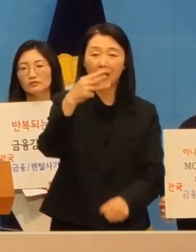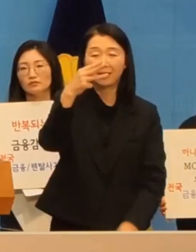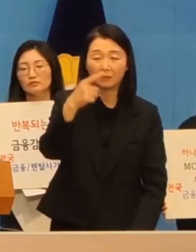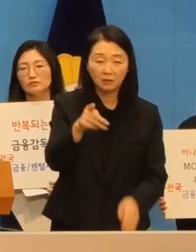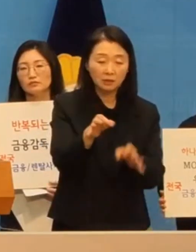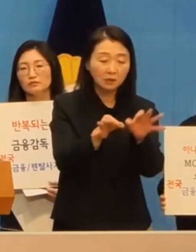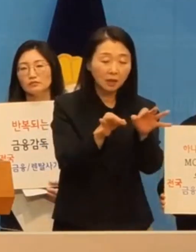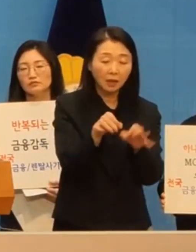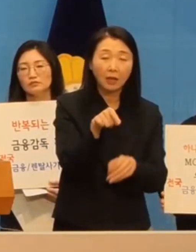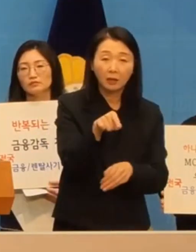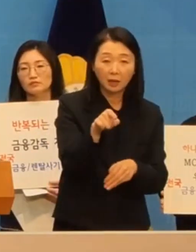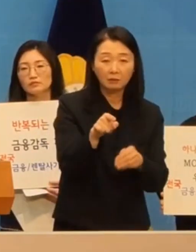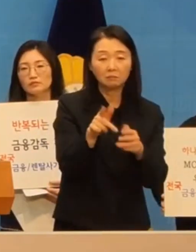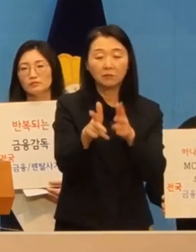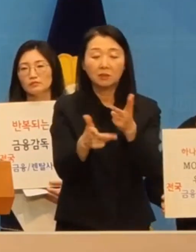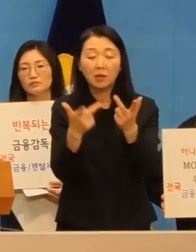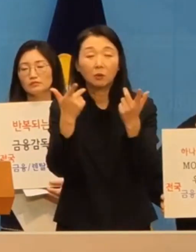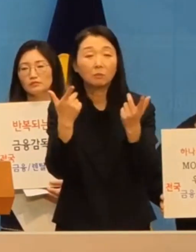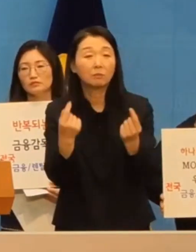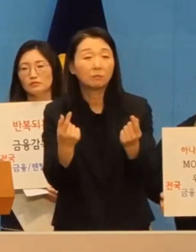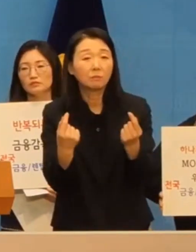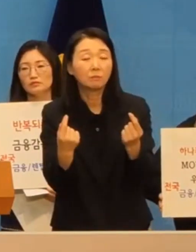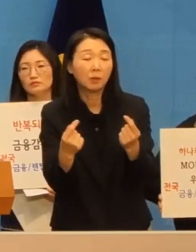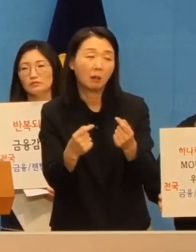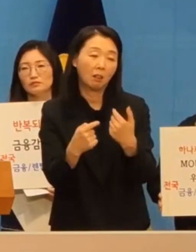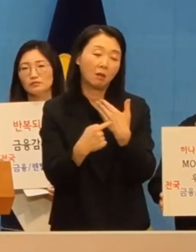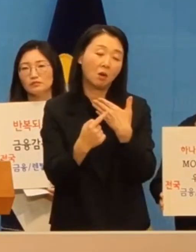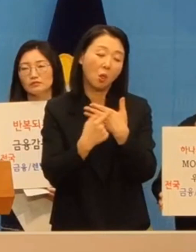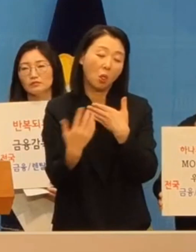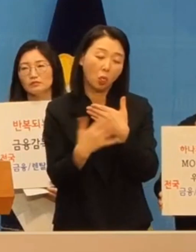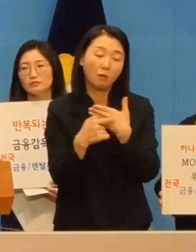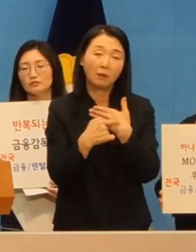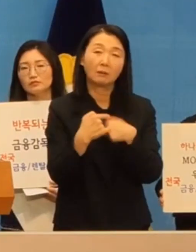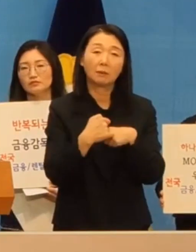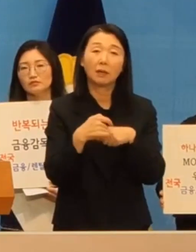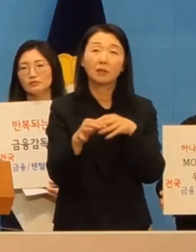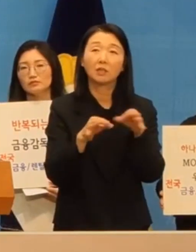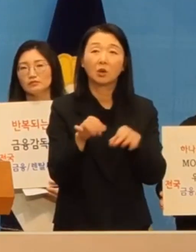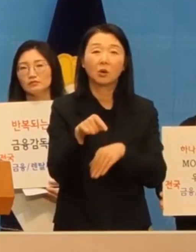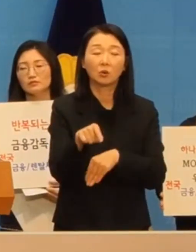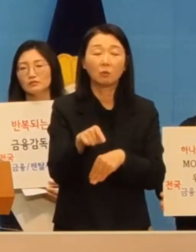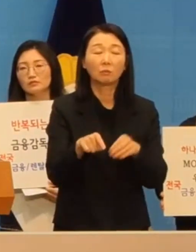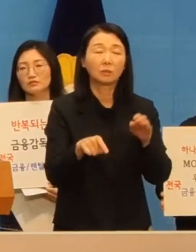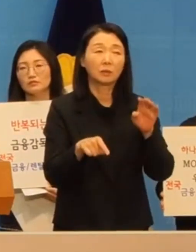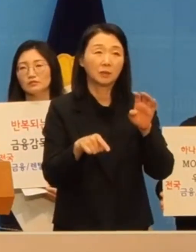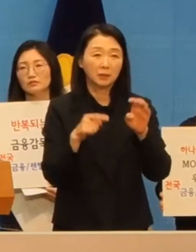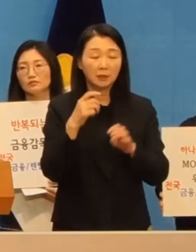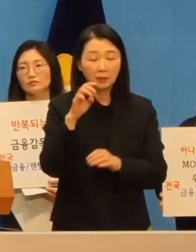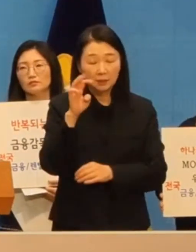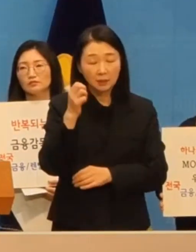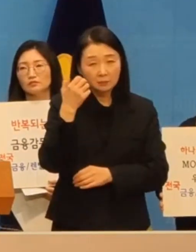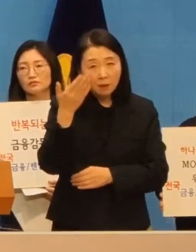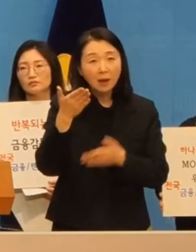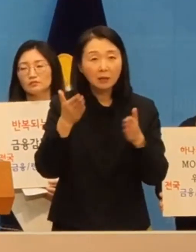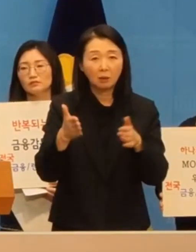상점 상업처럼 포장된 영업회수가 48개월 렌탈 계약을